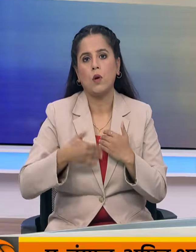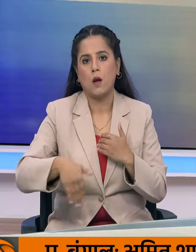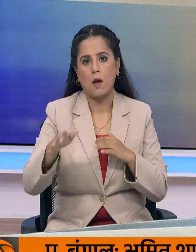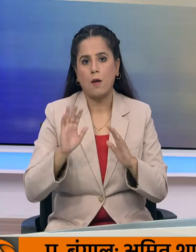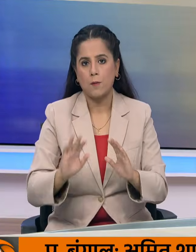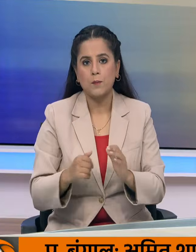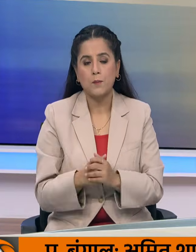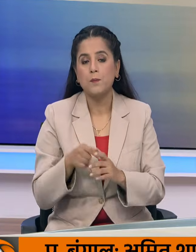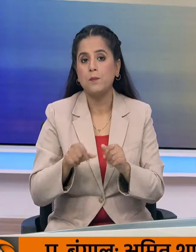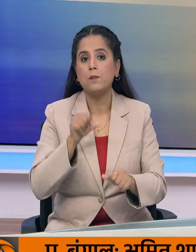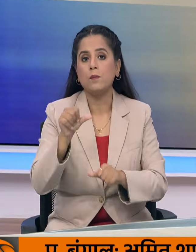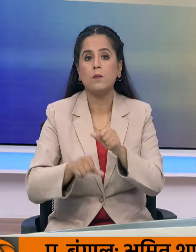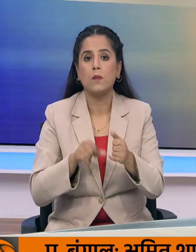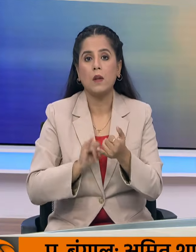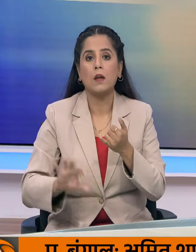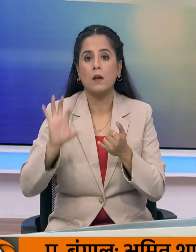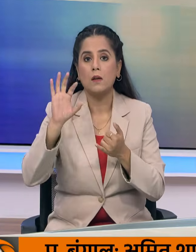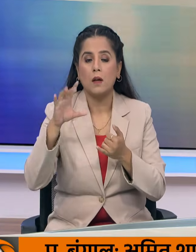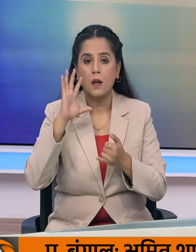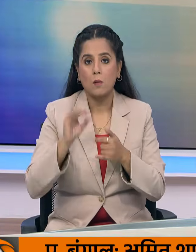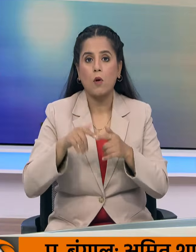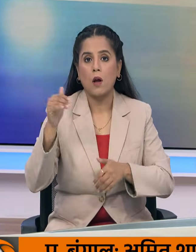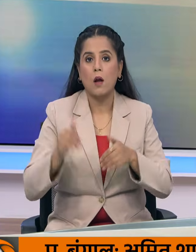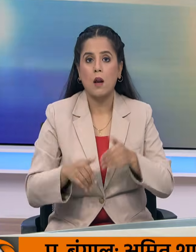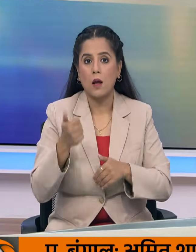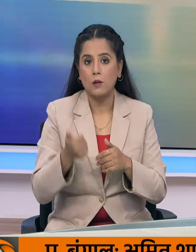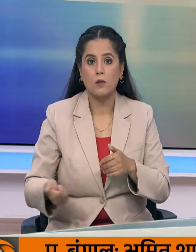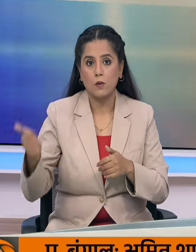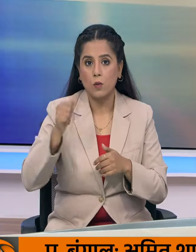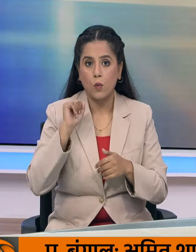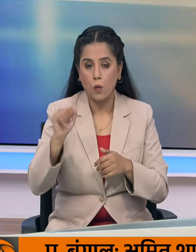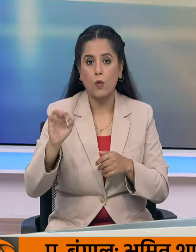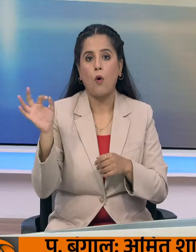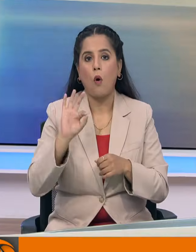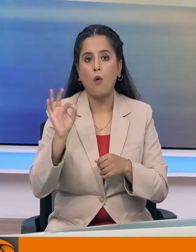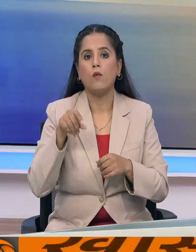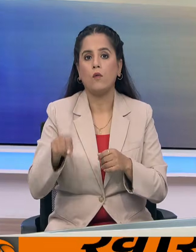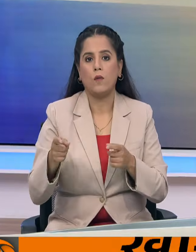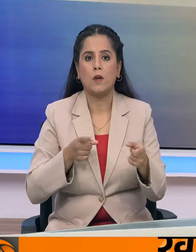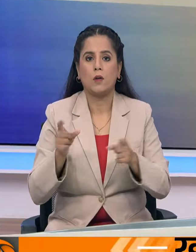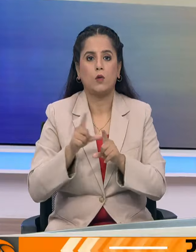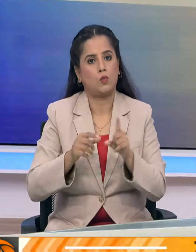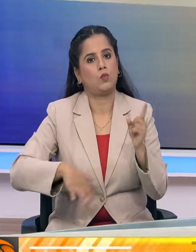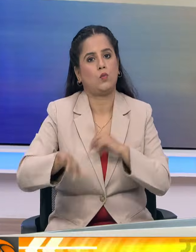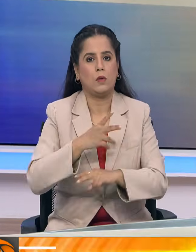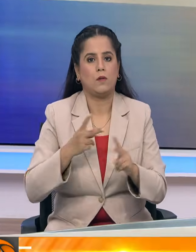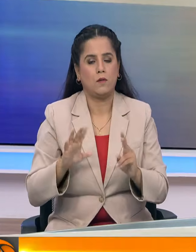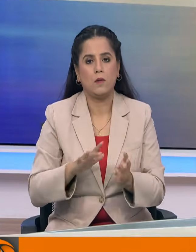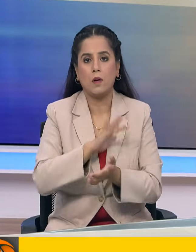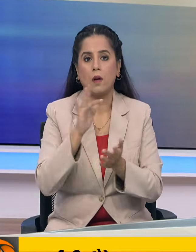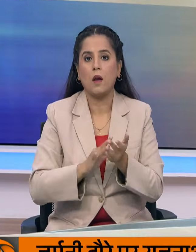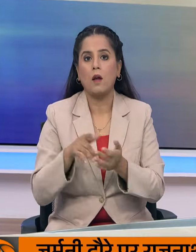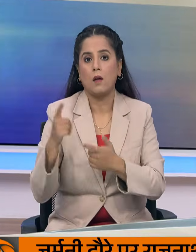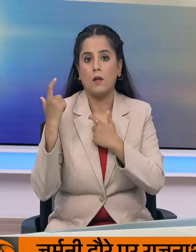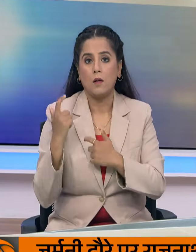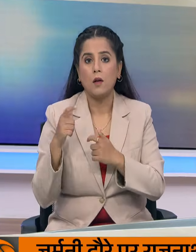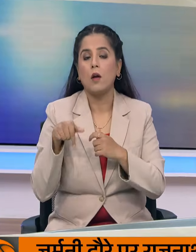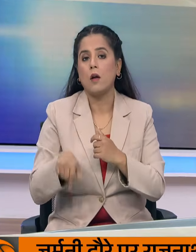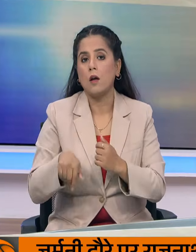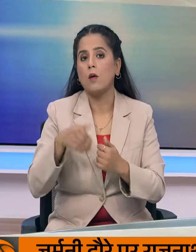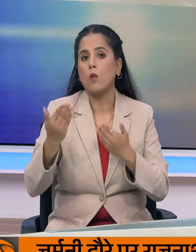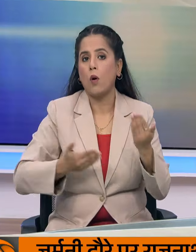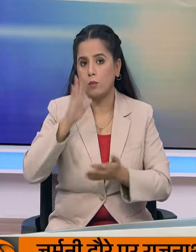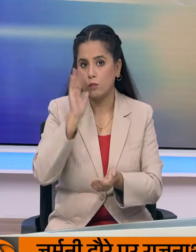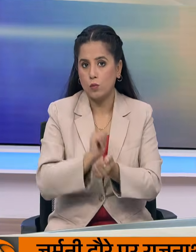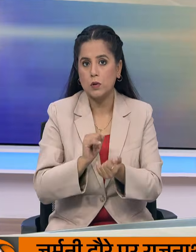है। यह प्रक्रिया राज्य के मुख्य चुनाव अधिकारी के कार्यालय से संचालित की जाएगी। केंद्रीय बलों, कोलकाता पुलिस,